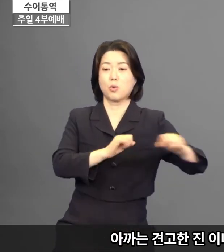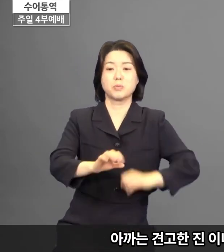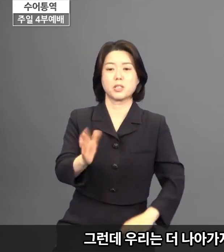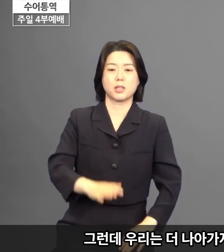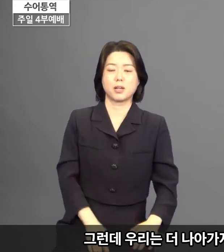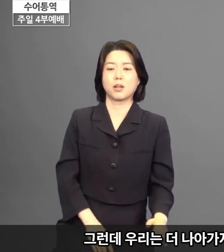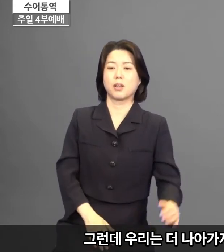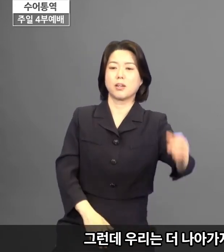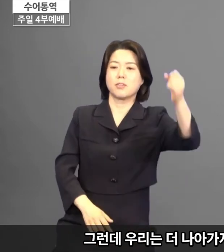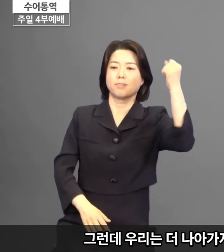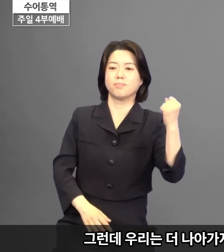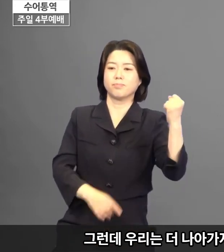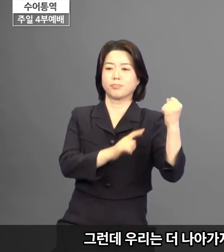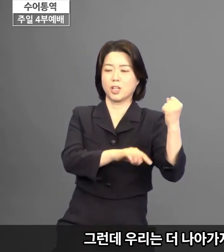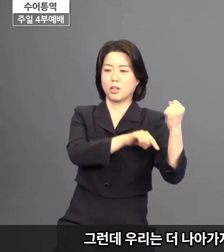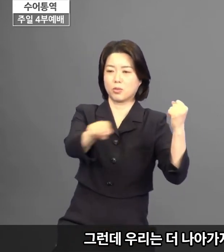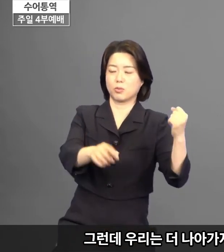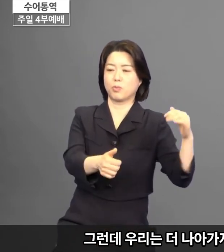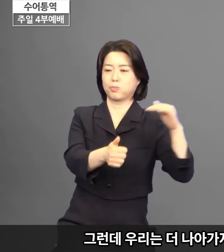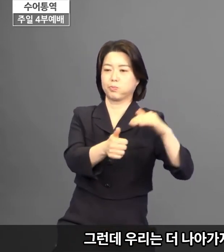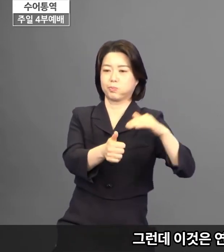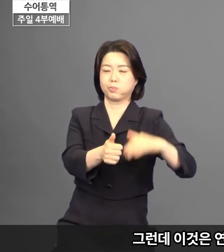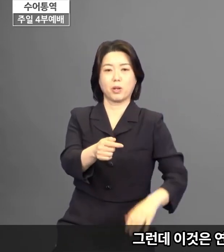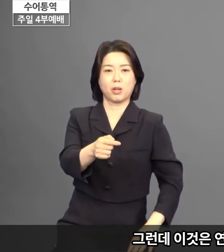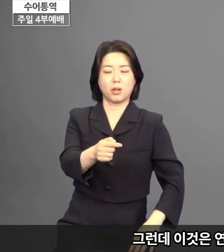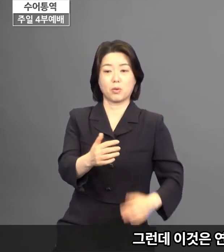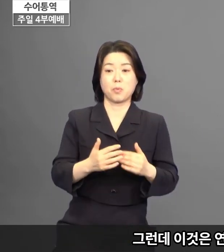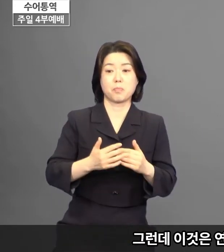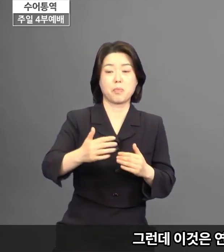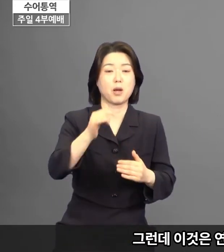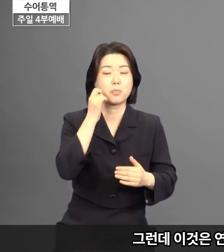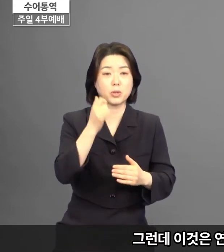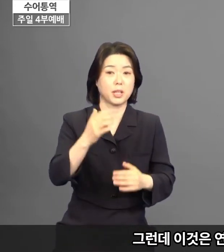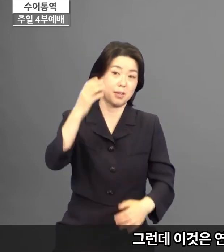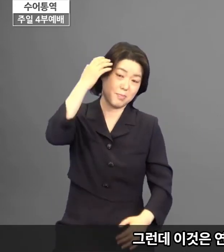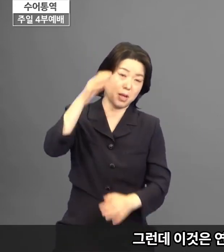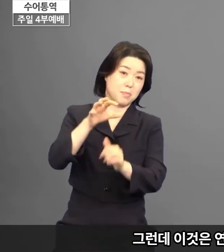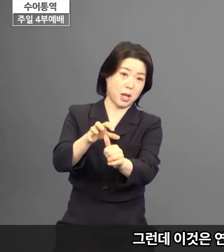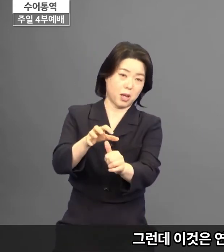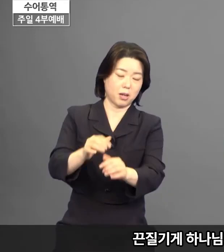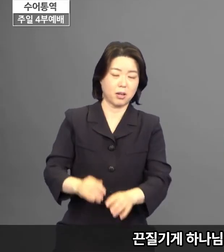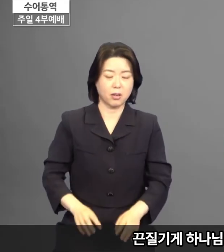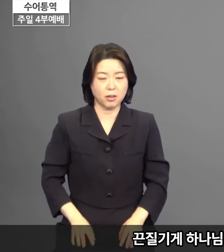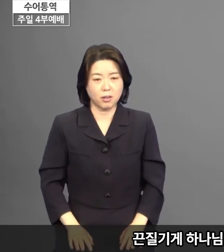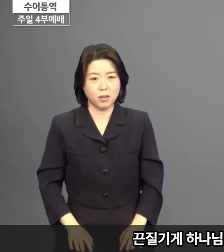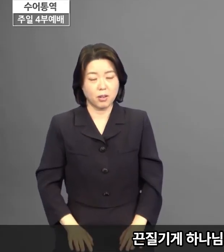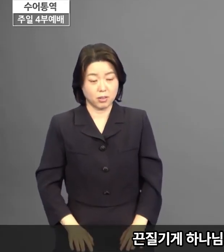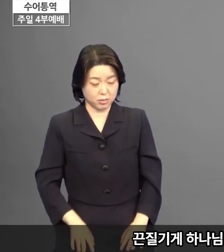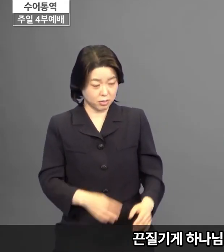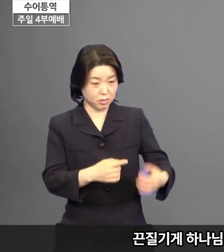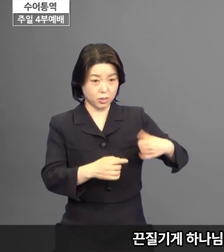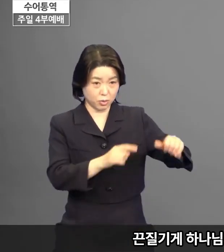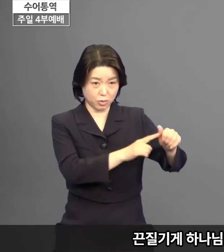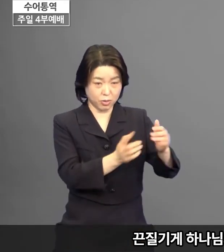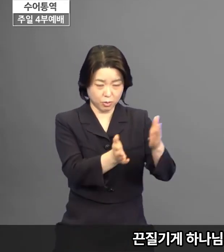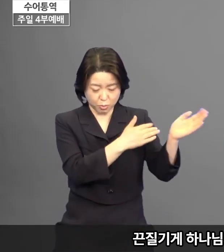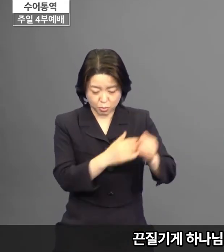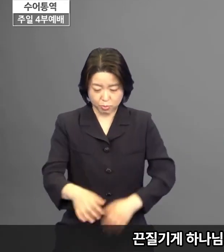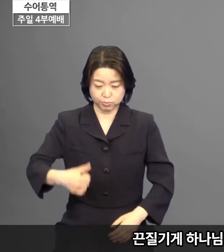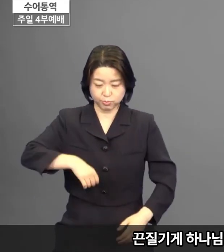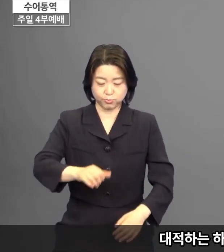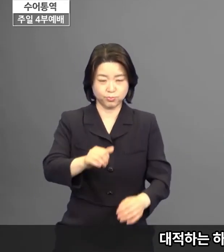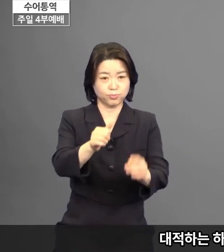않아요. 그런데 우리는 더 나아가지 못하도록 막는 세력이에요. 그런데 이것은 연합전선을 구축해서 끈질기게 하나님